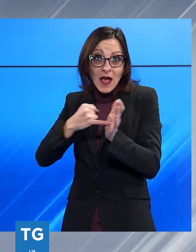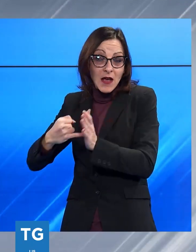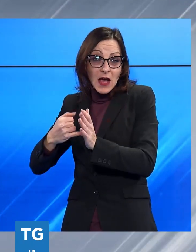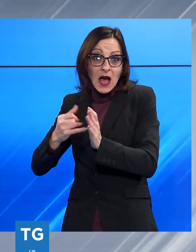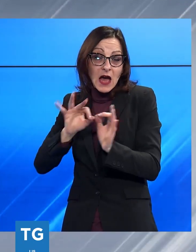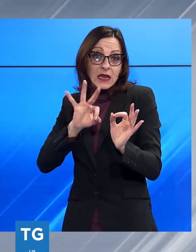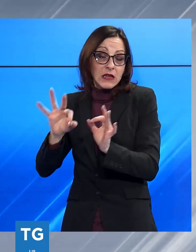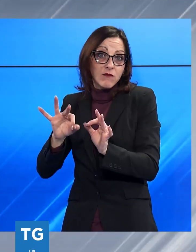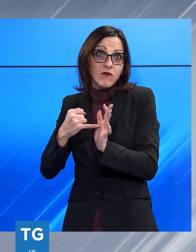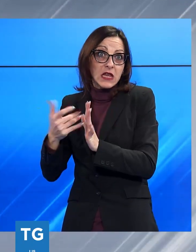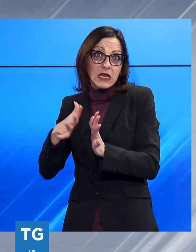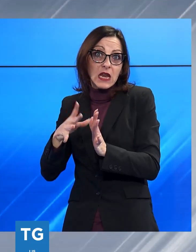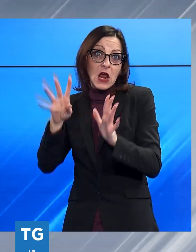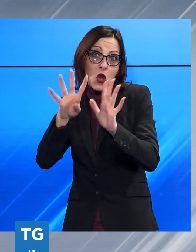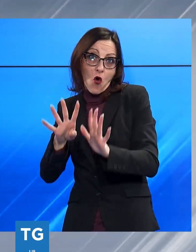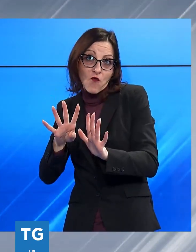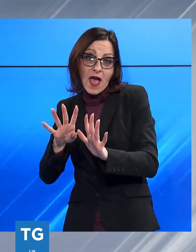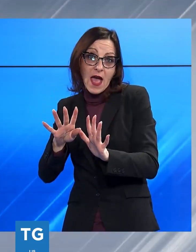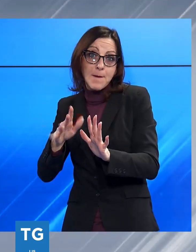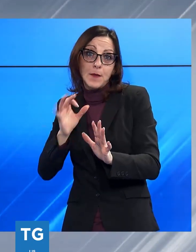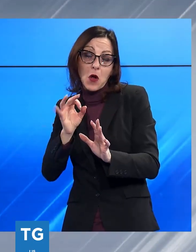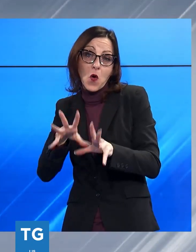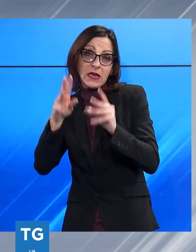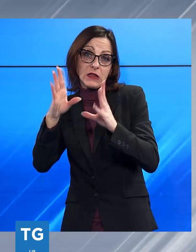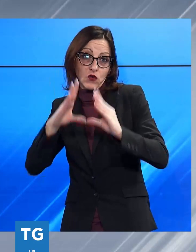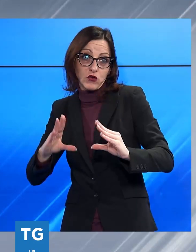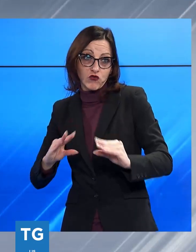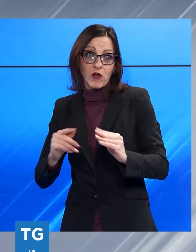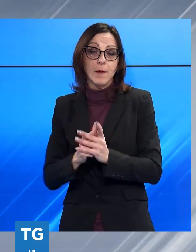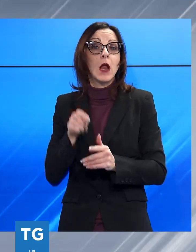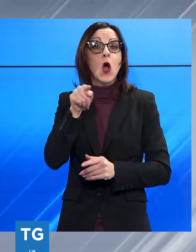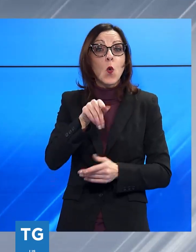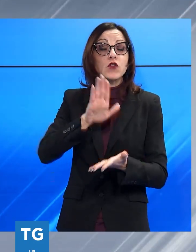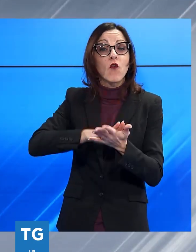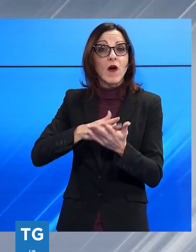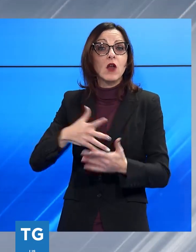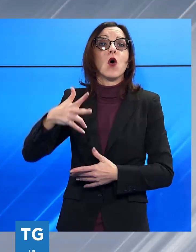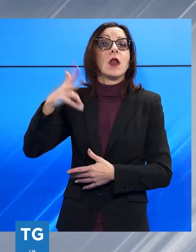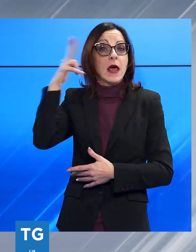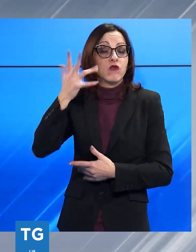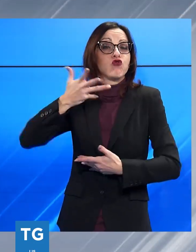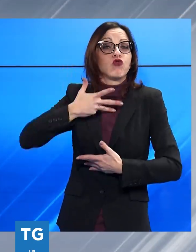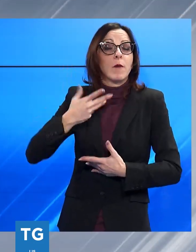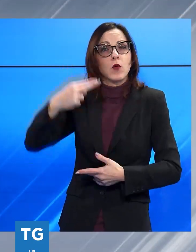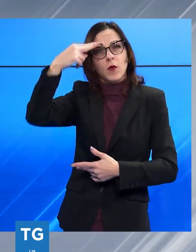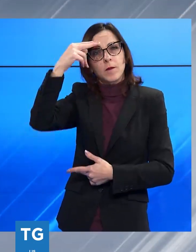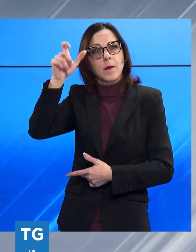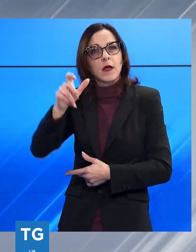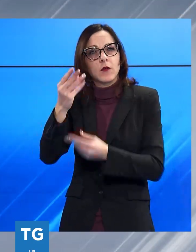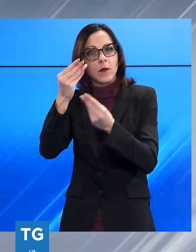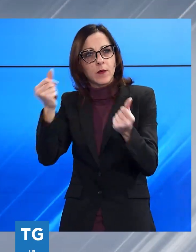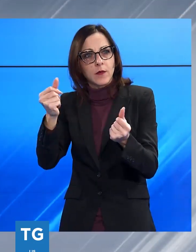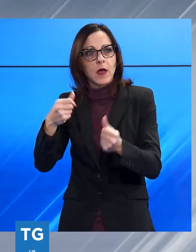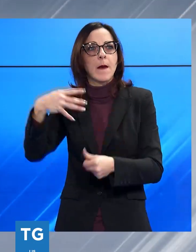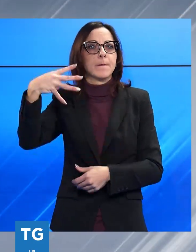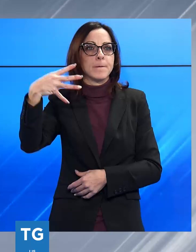di dicembre in pochi sanno che questa sacra installazione oltre al suo valore religioso e anche un modo per ricordare una giovane che non c'è più sì a Manuela